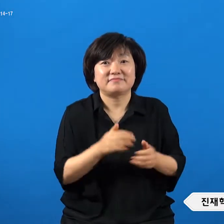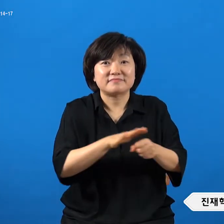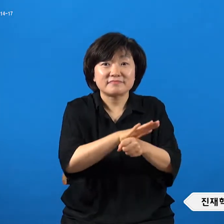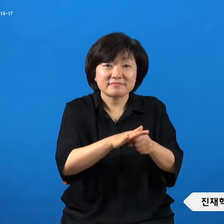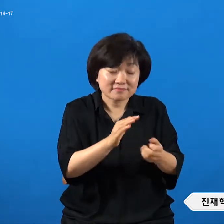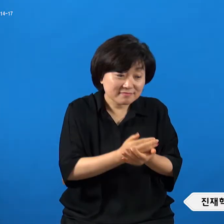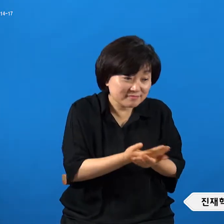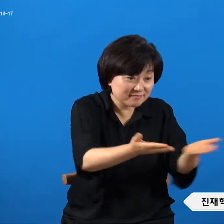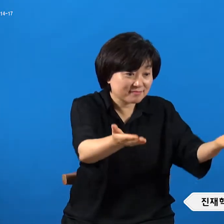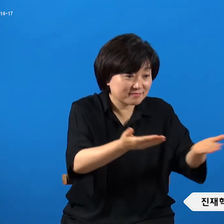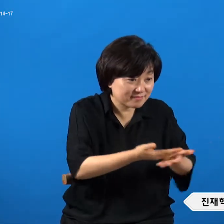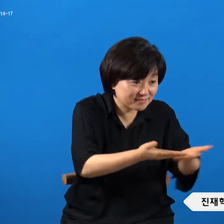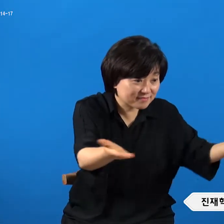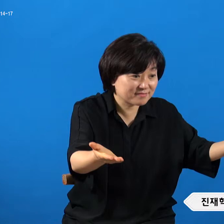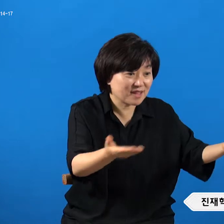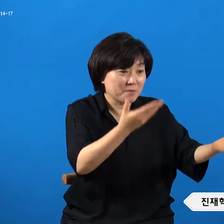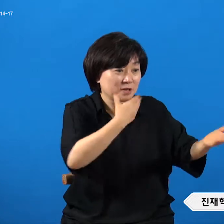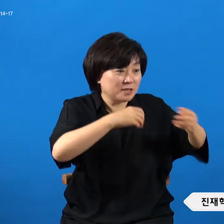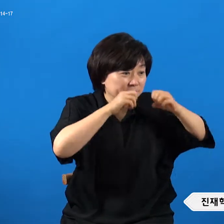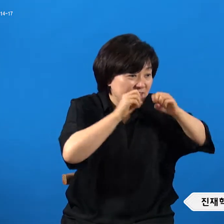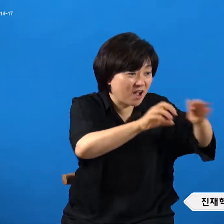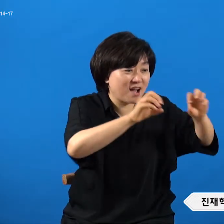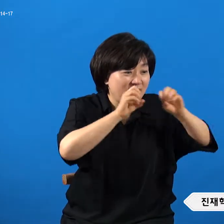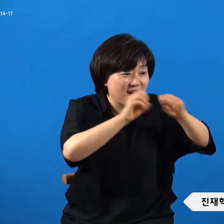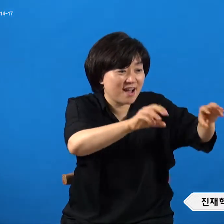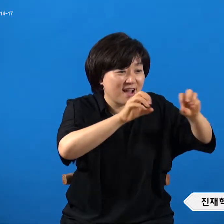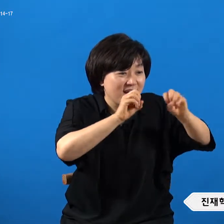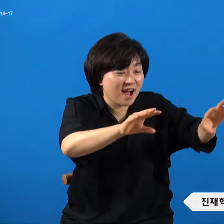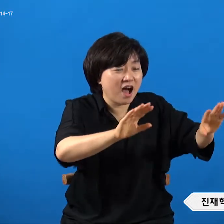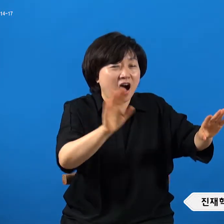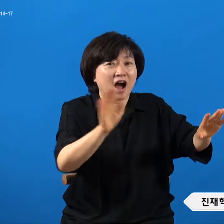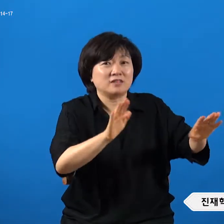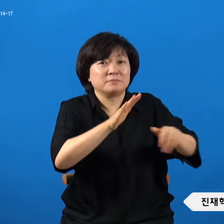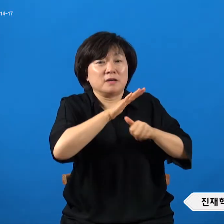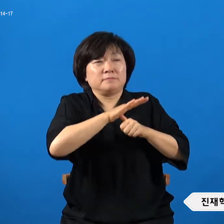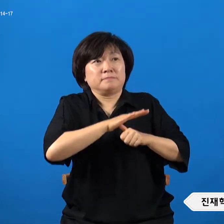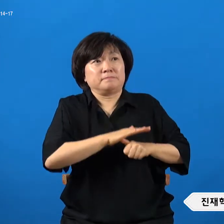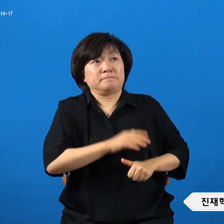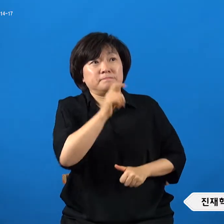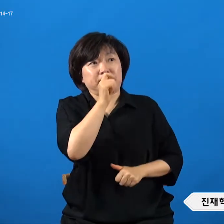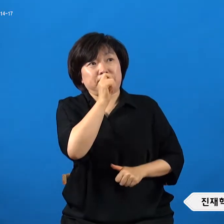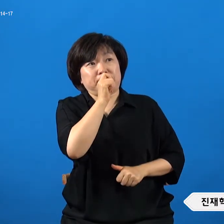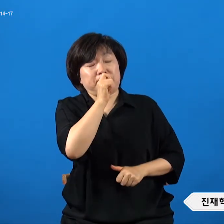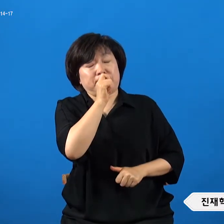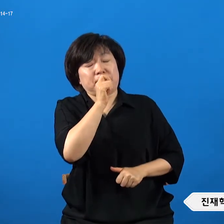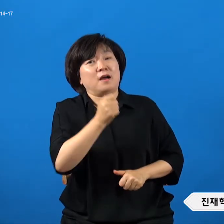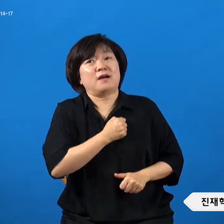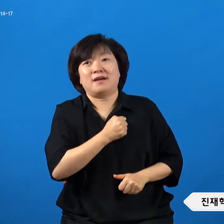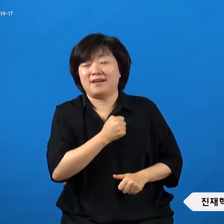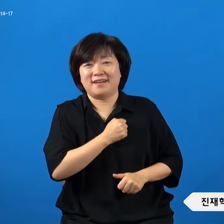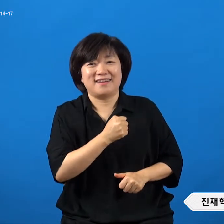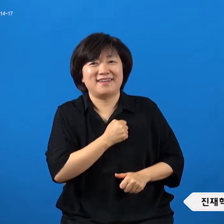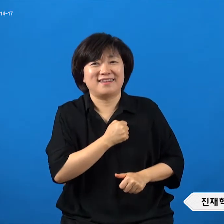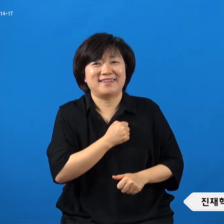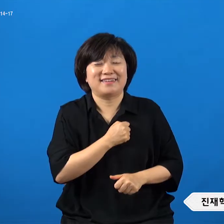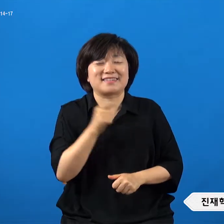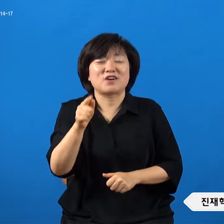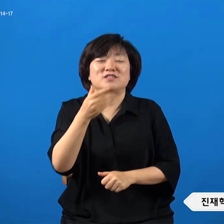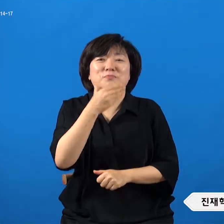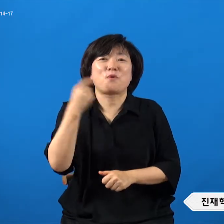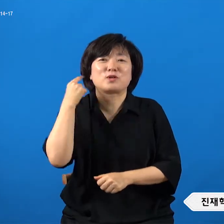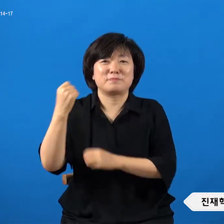그 사랑을 전하지 않고는 견딜 수 없는 복음의 능력. 하나님의